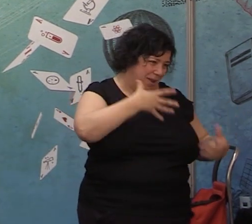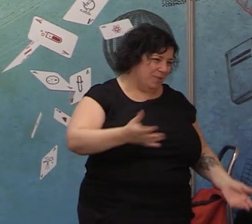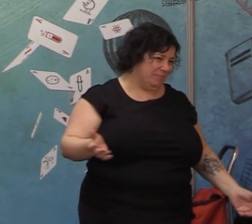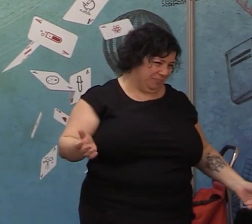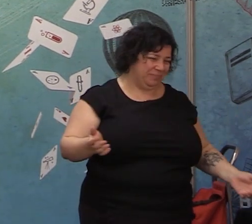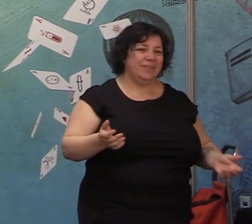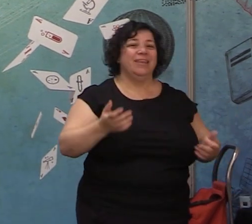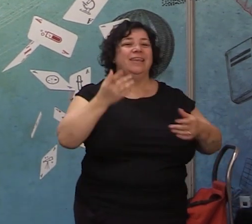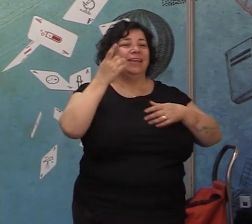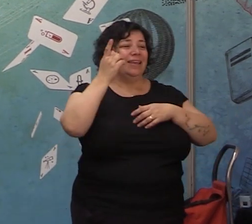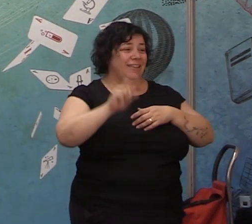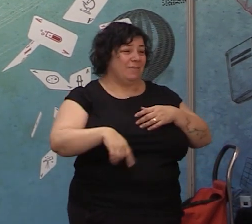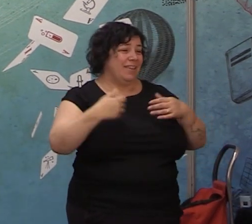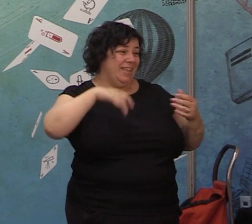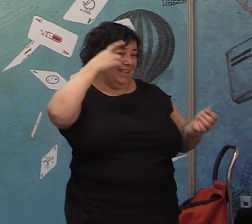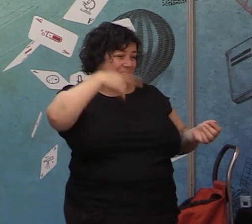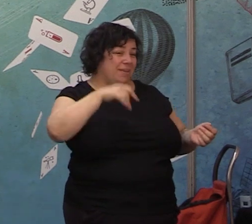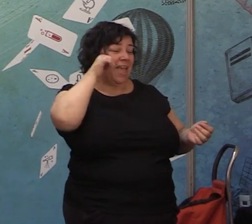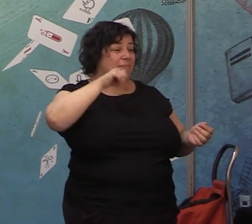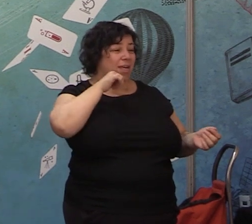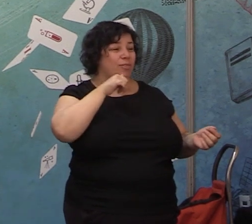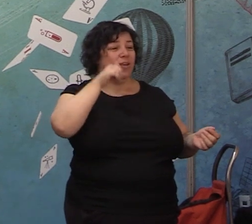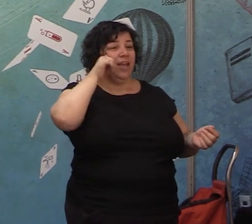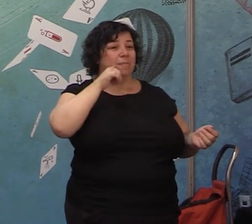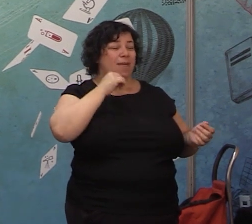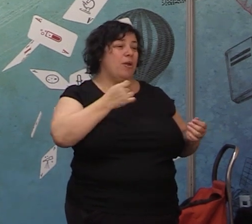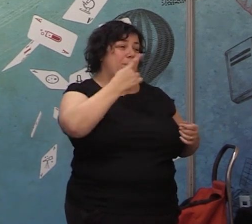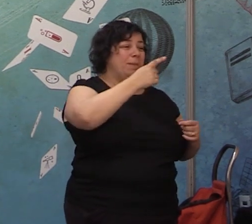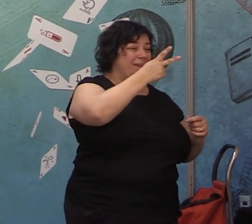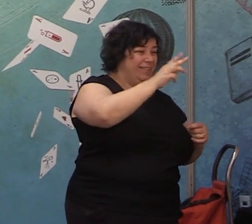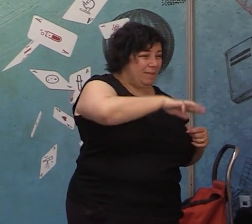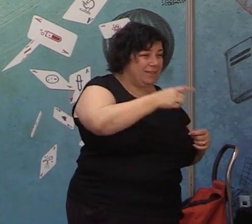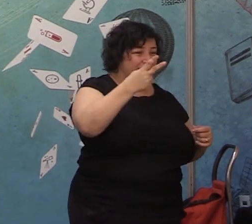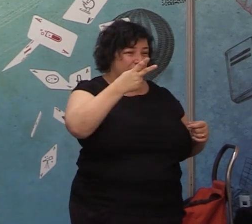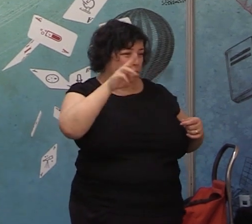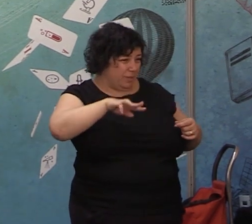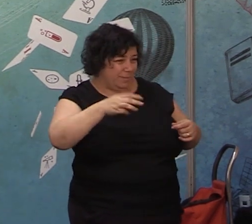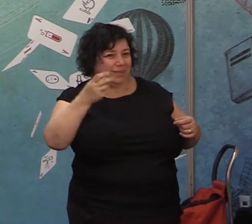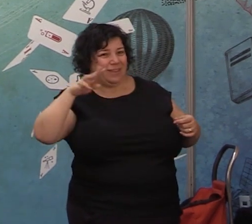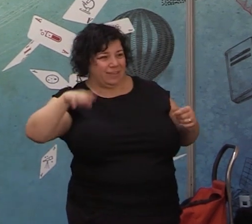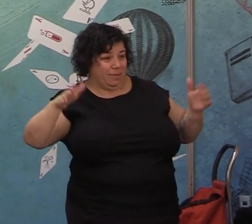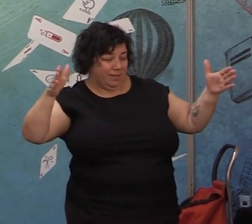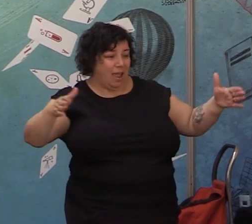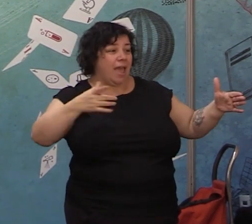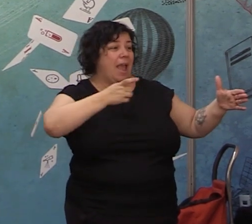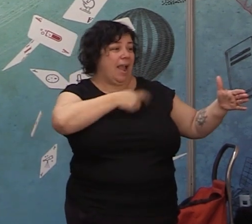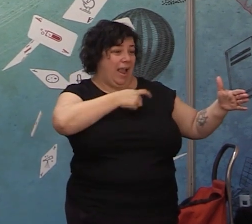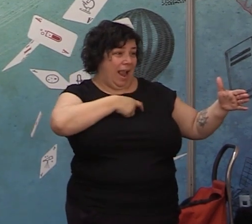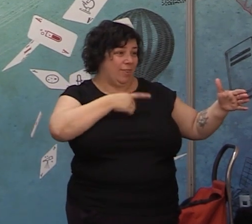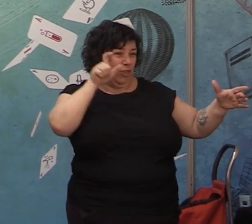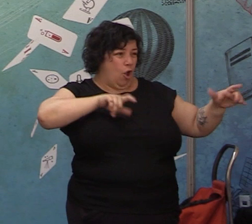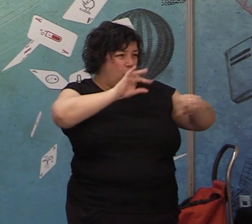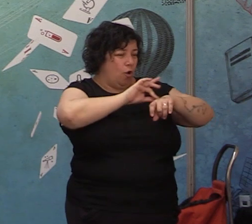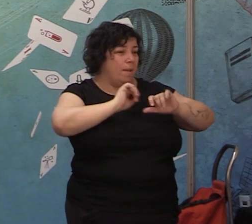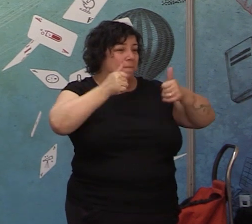Bueno, y aquí en los embarazos ya sabéis que los embarazos son primer trimestre, segundo trimestre y tercer trimestre, ¿no? Pues los cardiólogos estamos empezando a hablar del